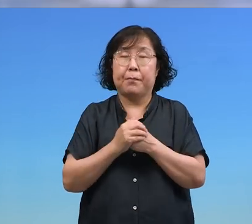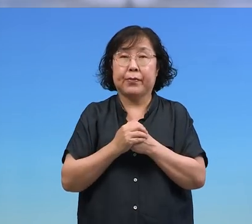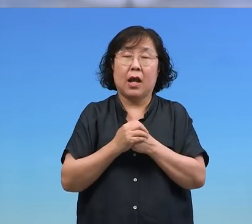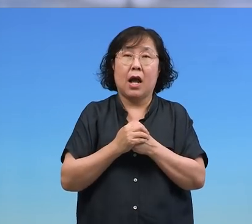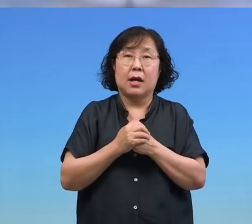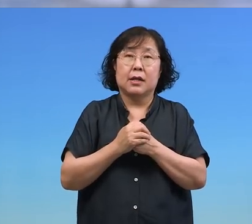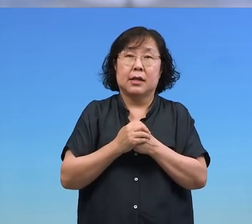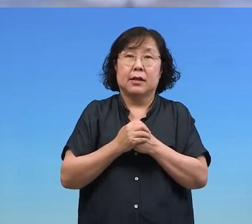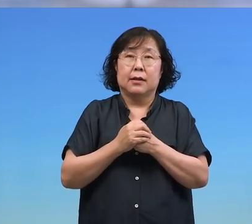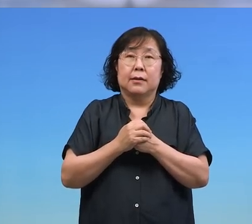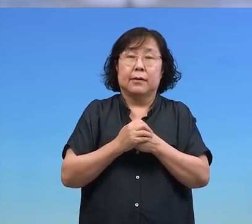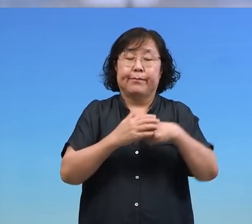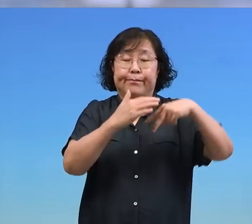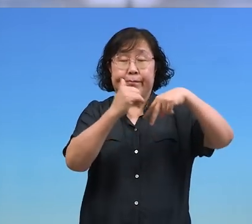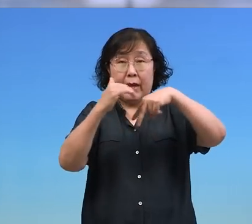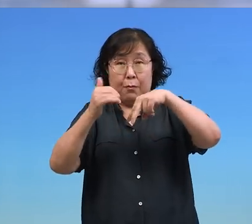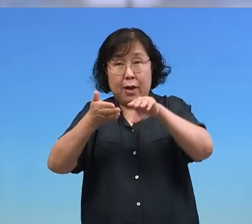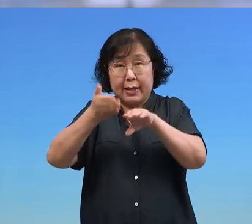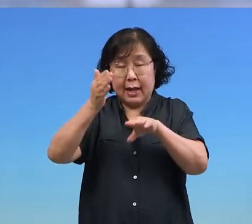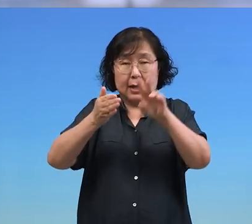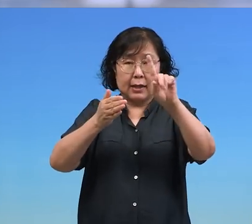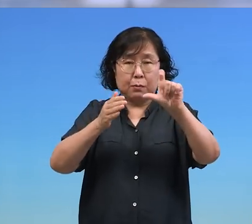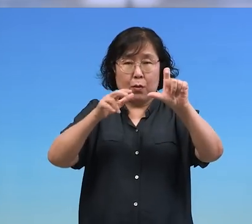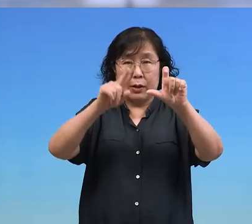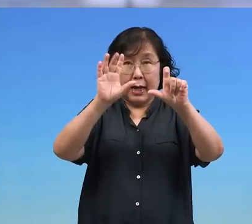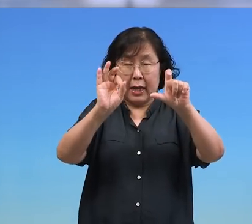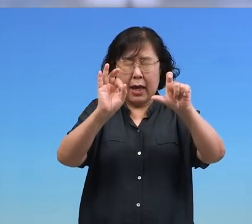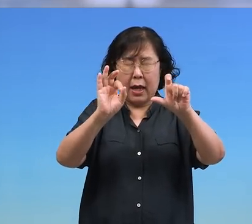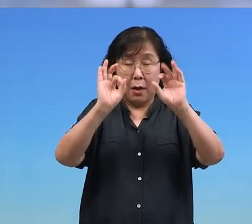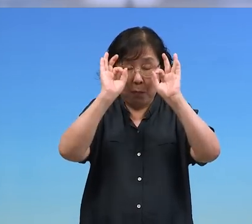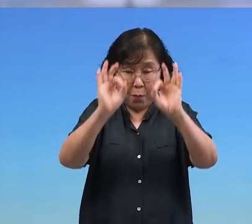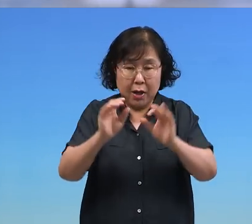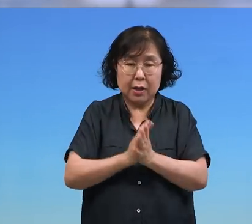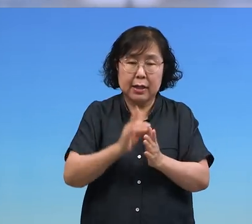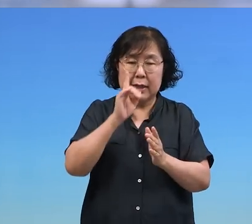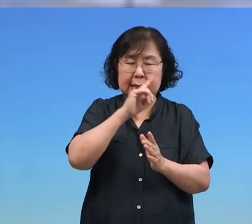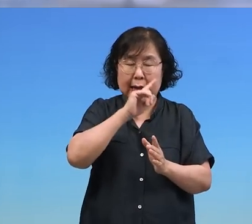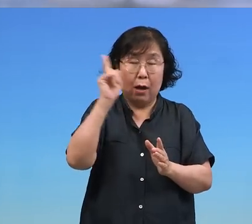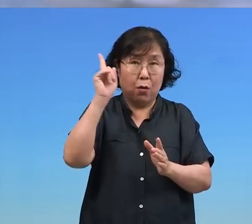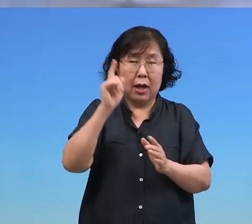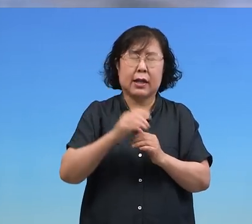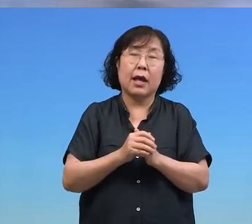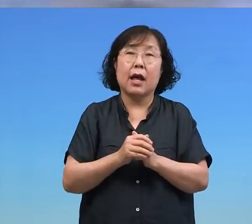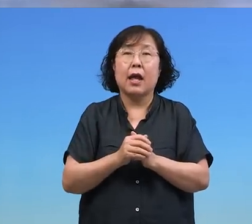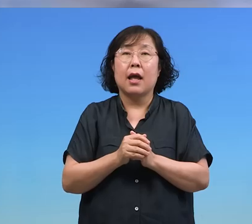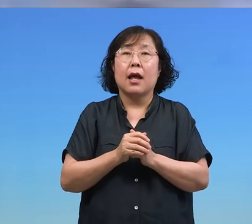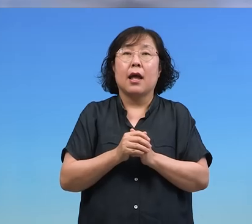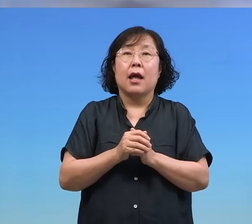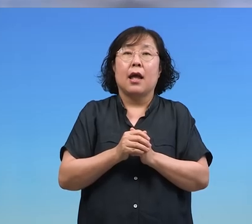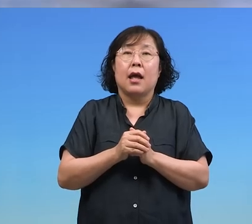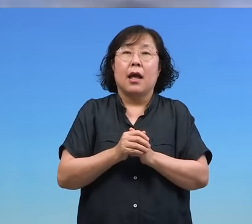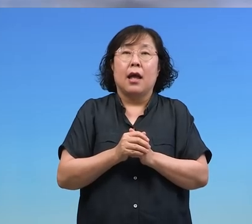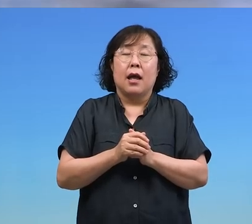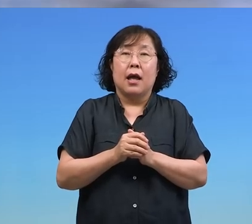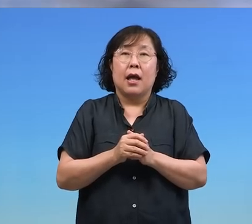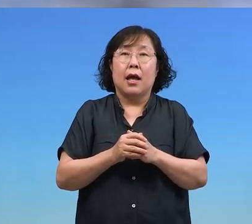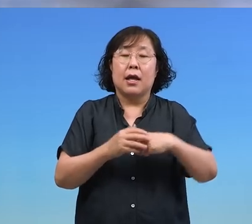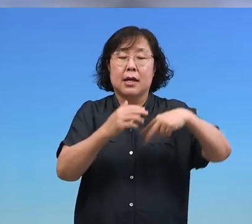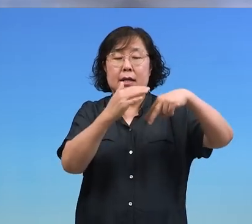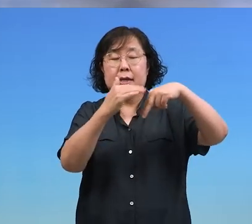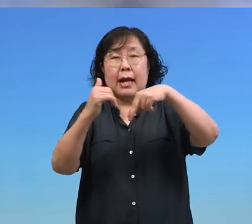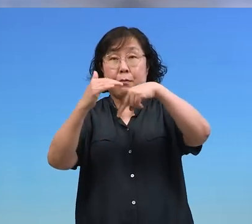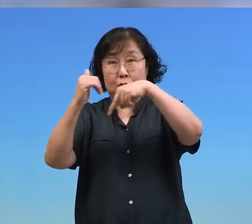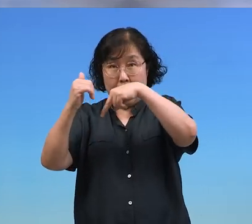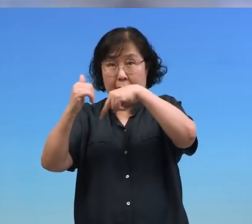사무엘상 15장에 보면 이제 왕으로 등극한 사울에게 선지자 사무엘이 이제 조언하는 그런